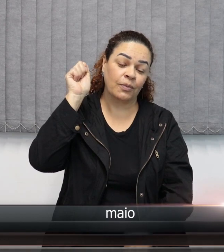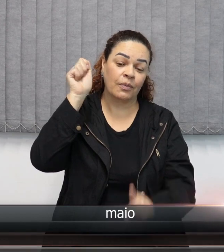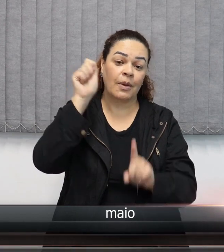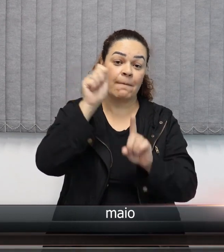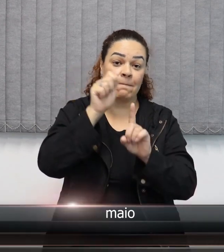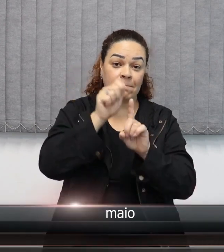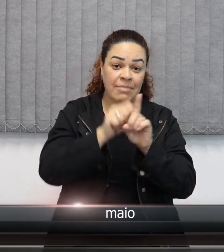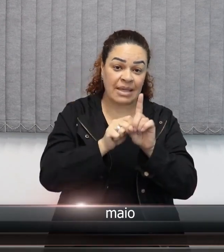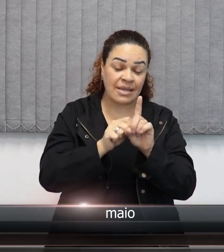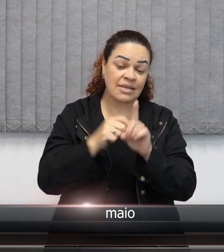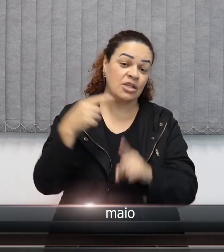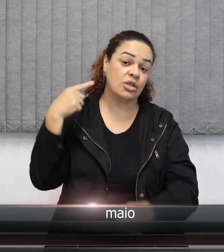maio,